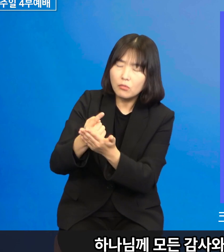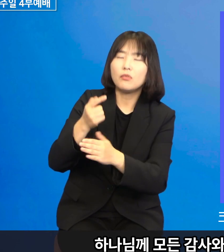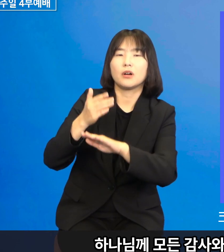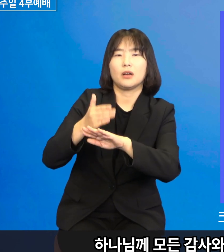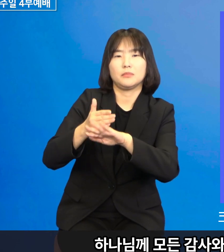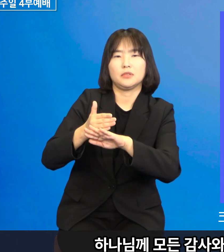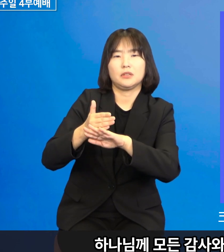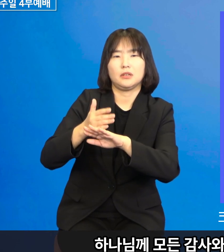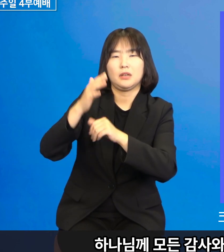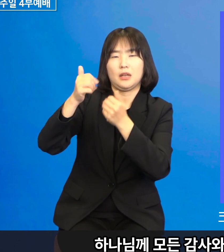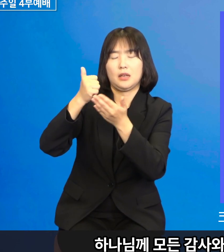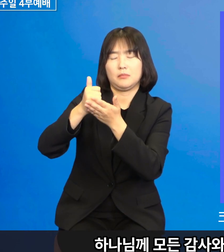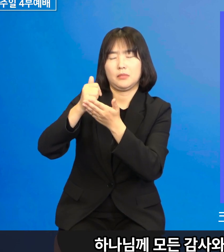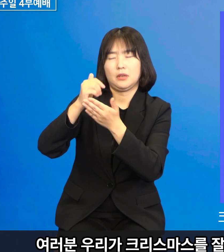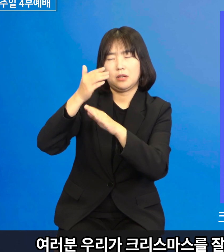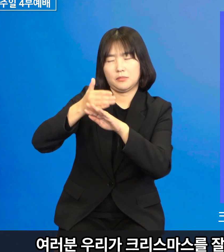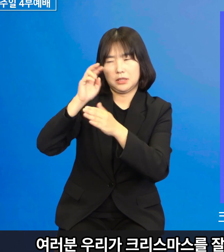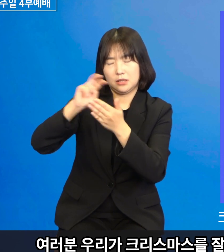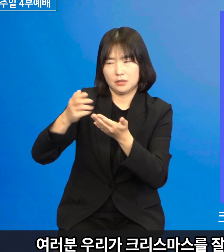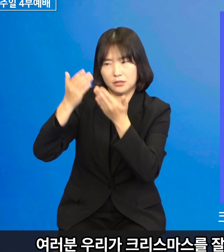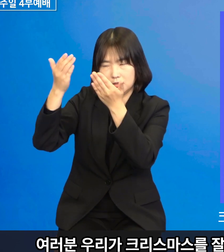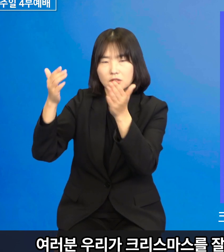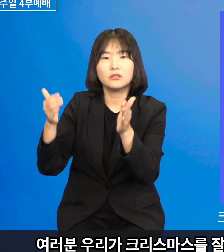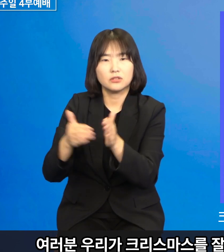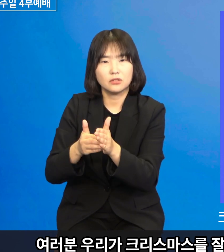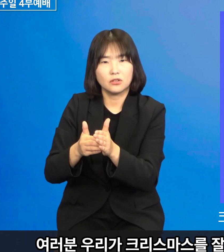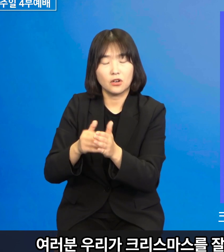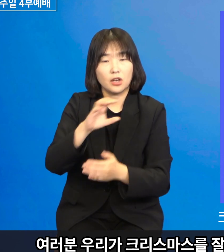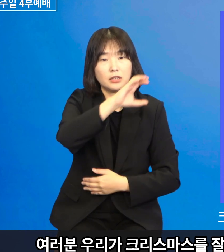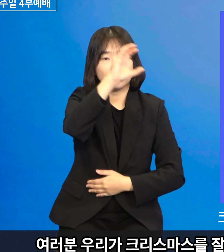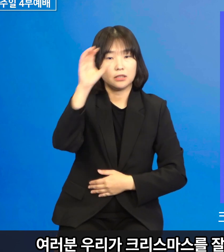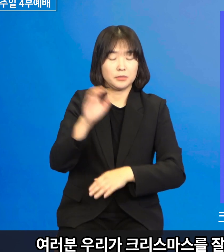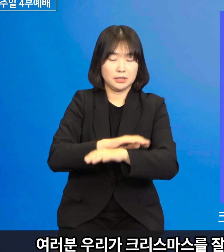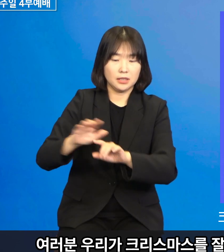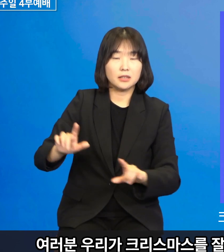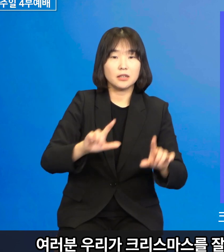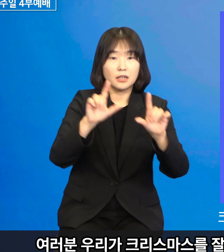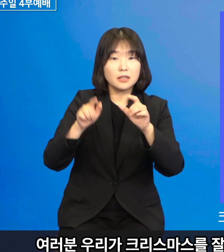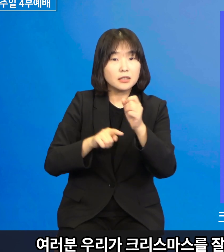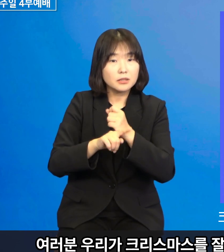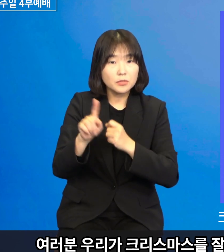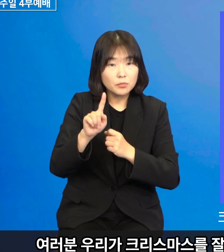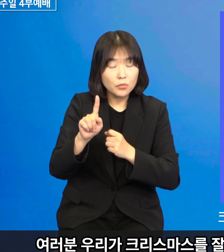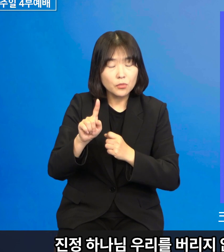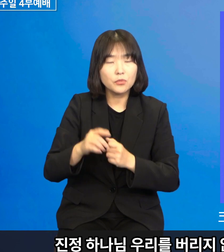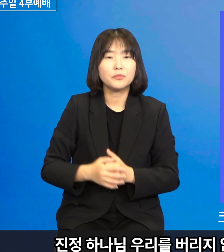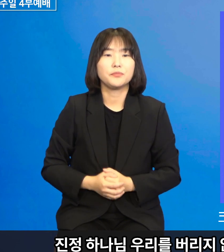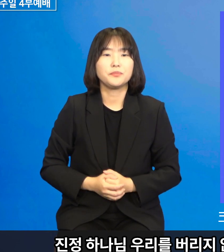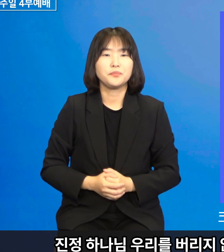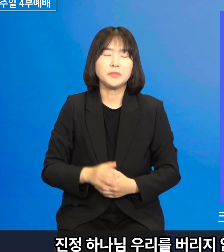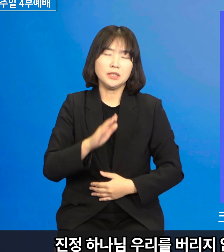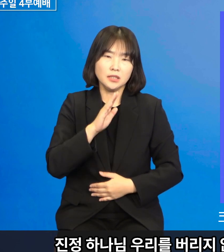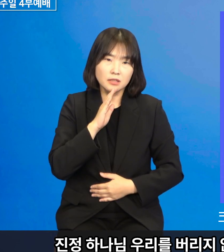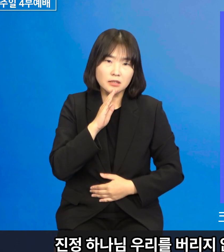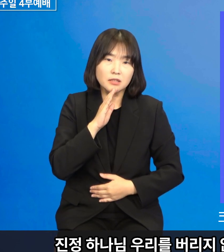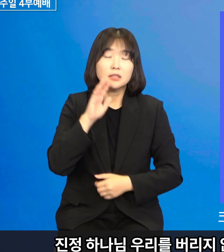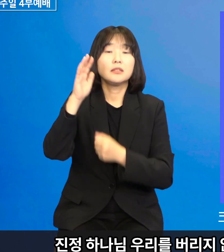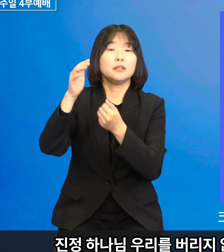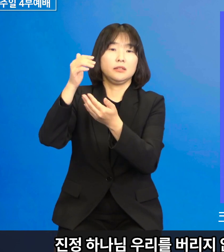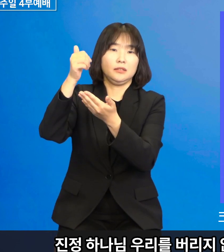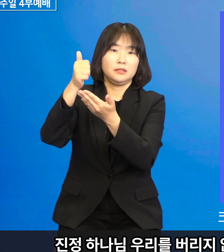감사와 찬양을 드렸다는 거예요. 여러분, 우리가 크리스마스를 잘 보낸다는 의미는 바로 이것입니다. 진정